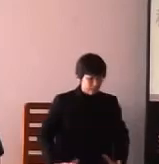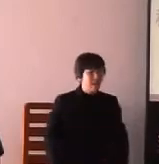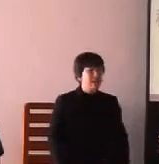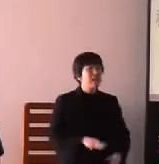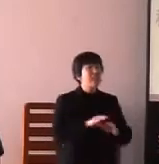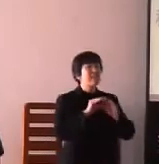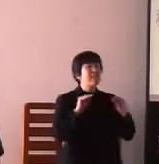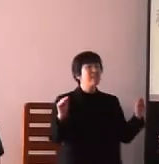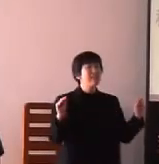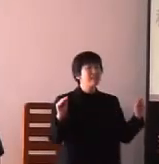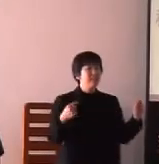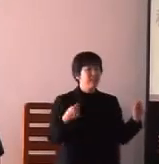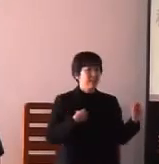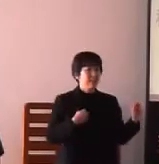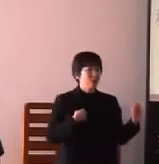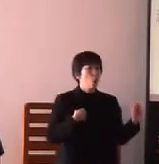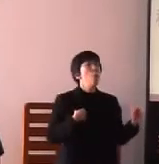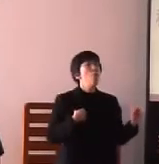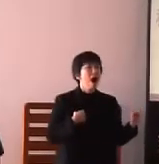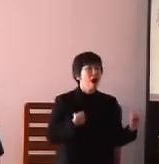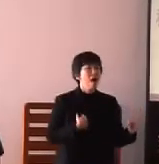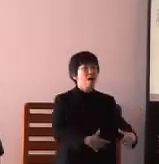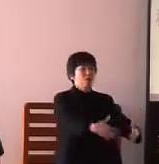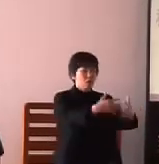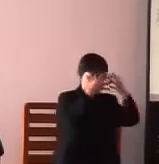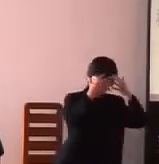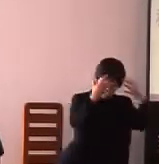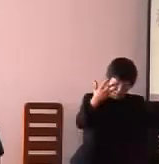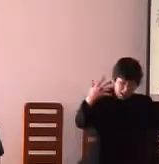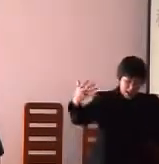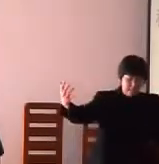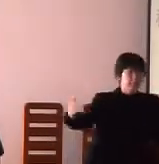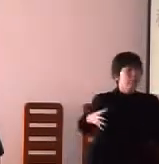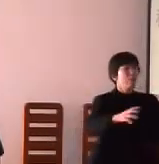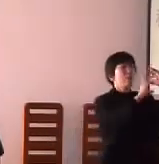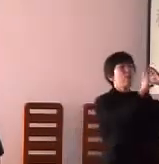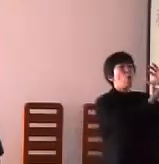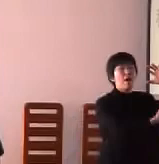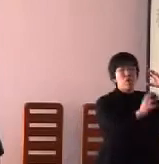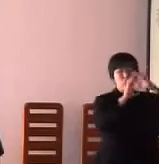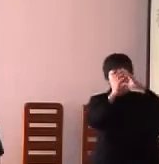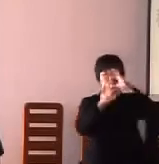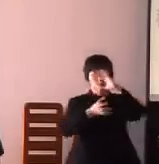豊かにイエス様の血潮によって豊かに御霊となります。